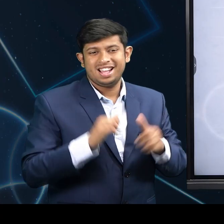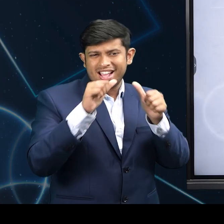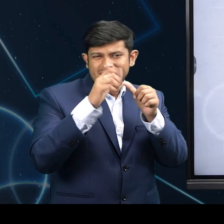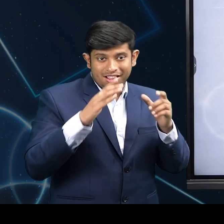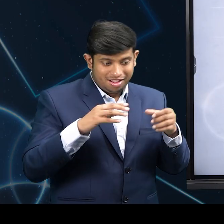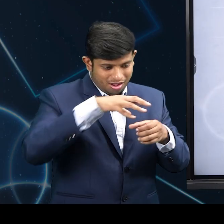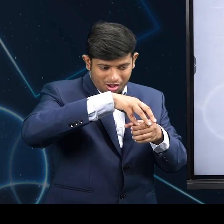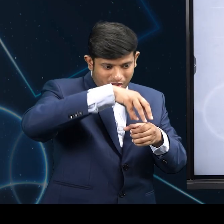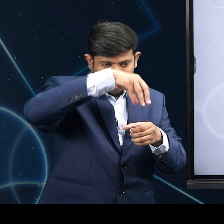ಅಪೆಕ್ಸ್,